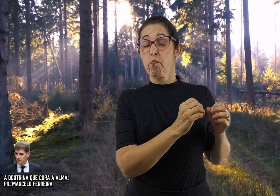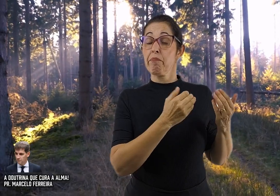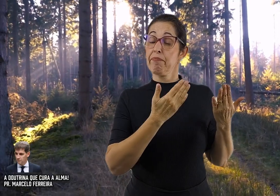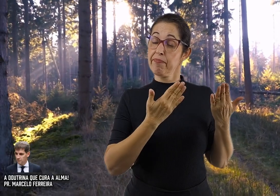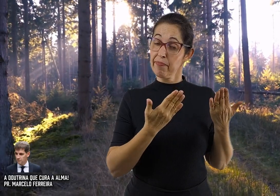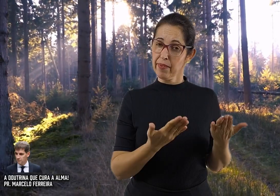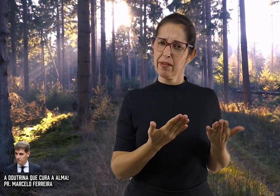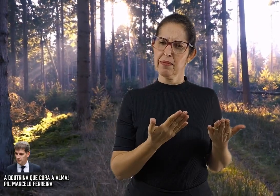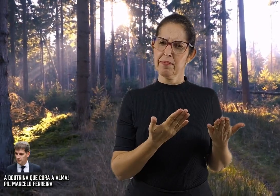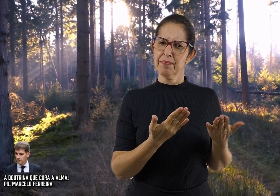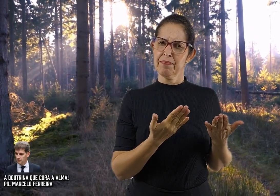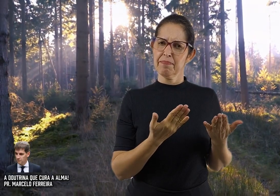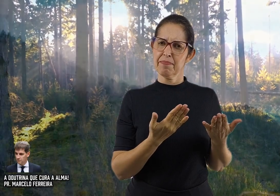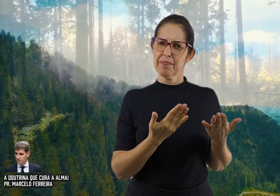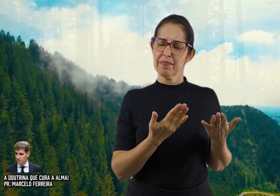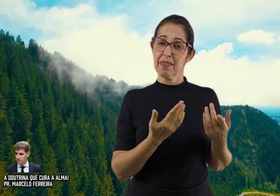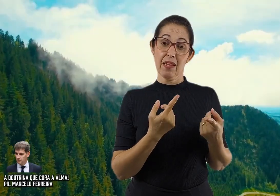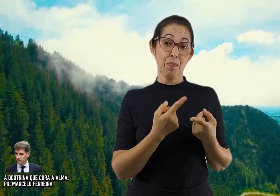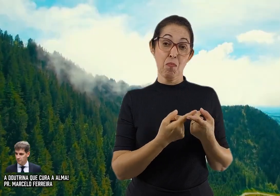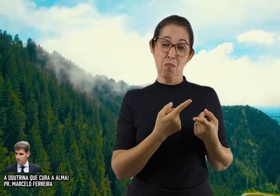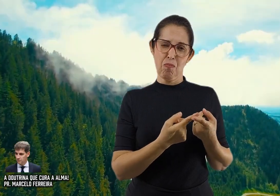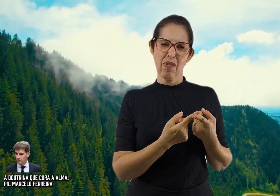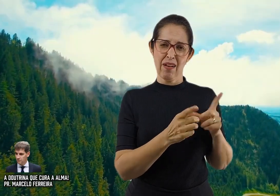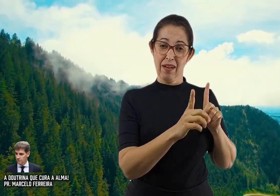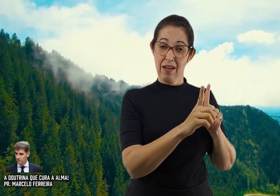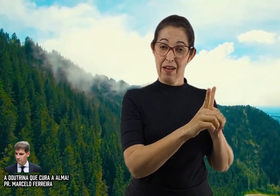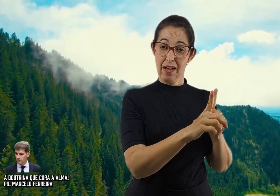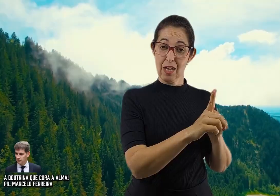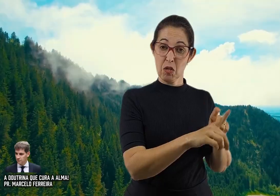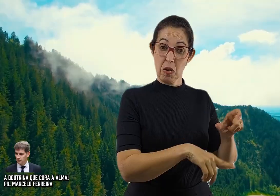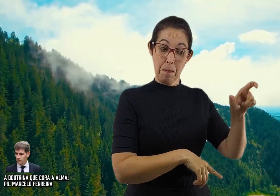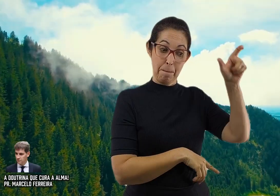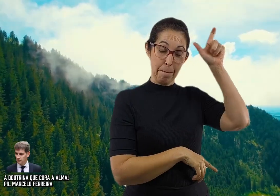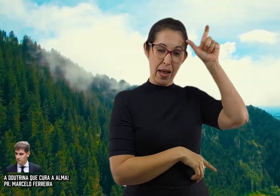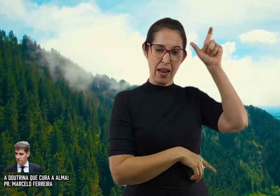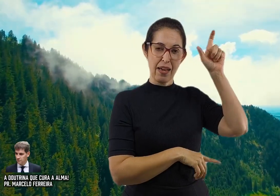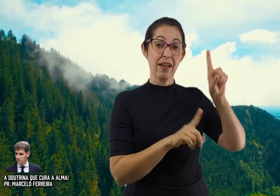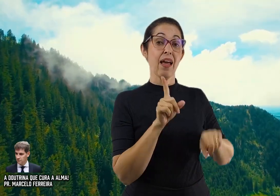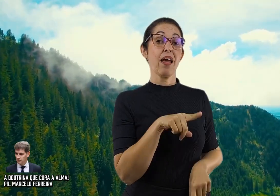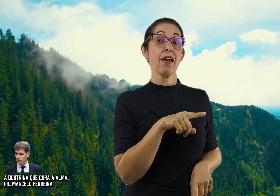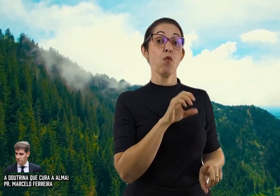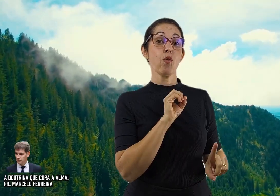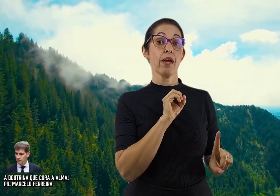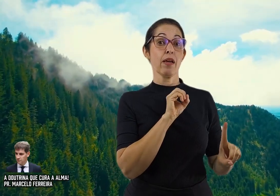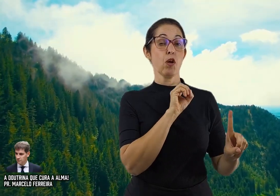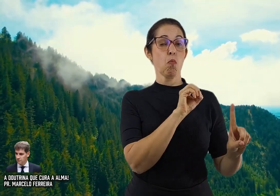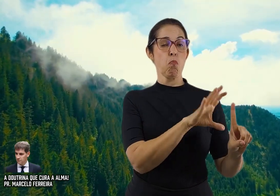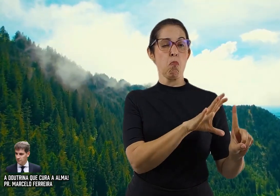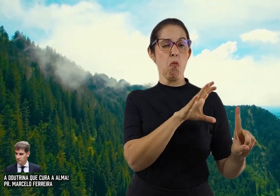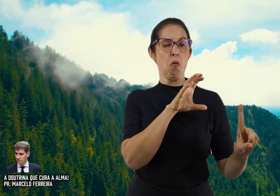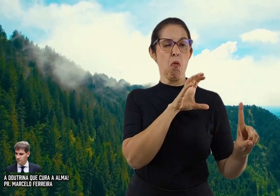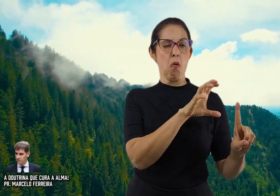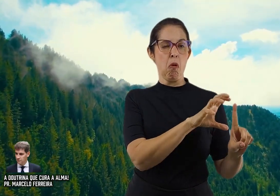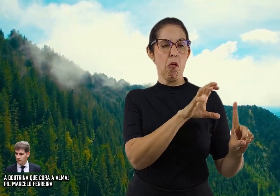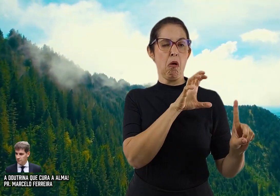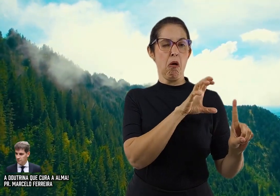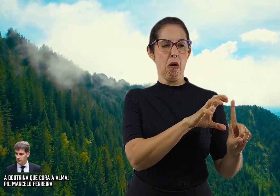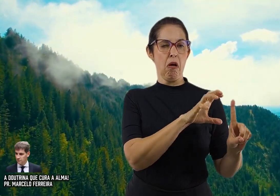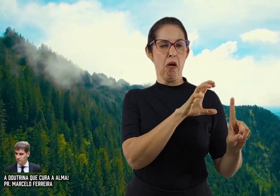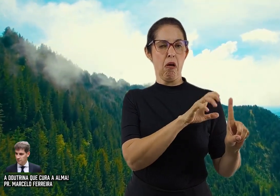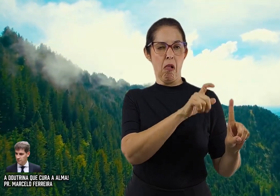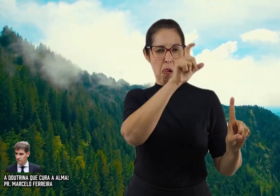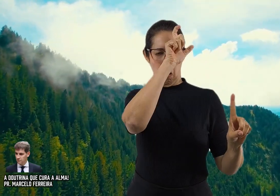porque a doutrina maligna, ela é uma opressão. Se você pegar uma pessoa que ela se alimentou de doutrina